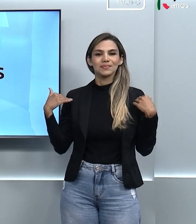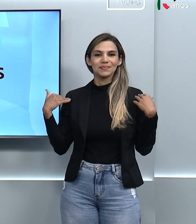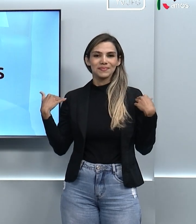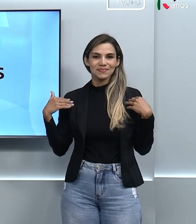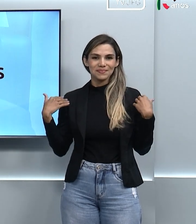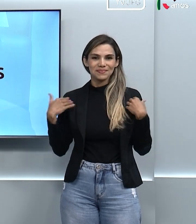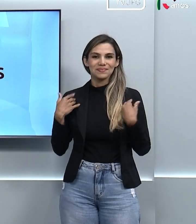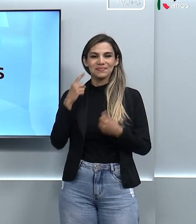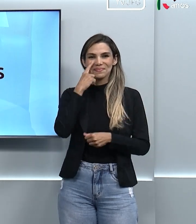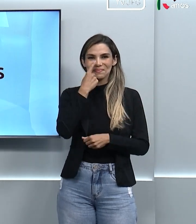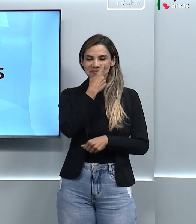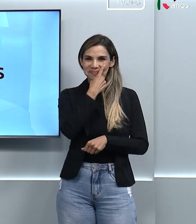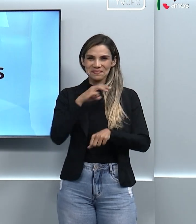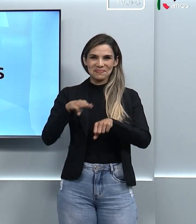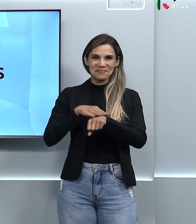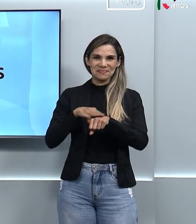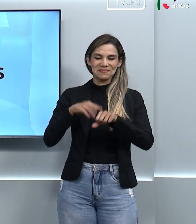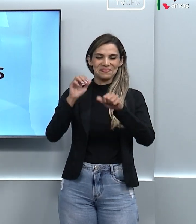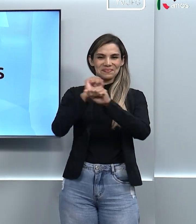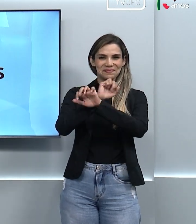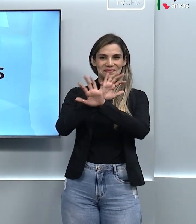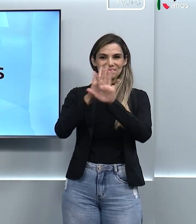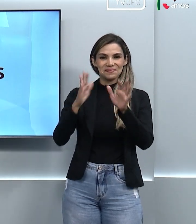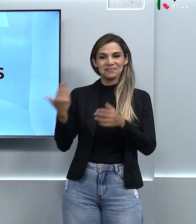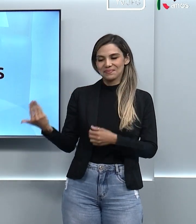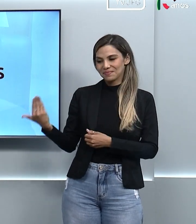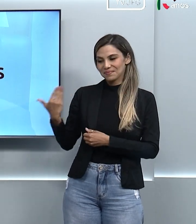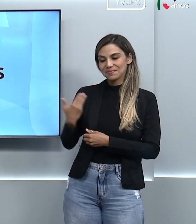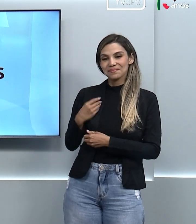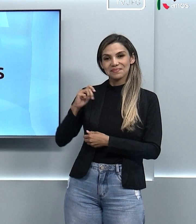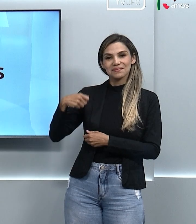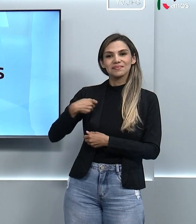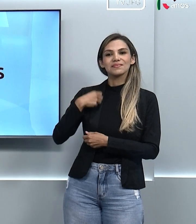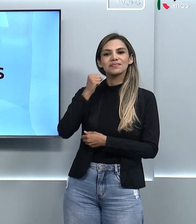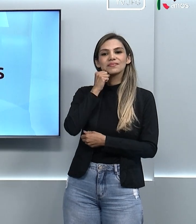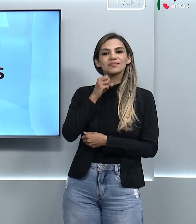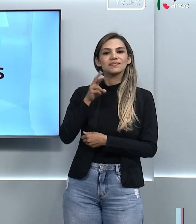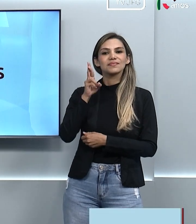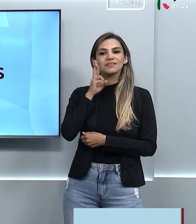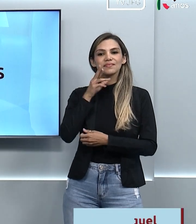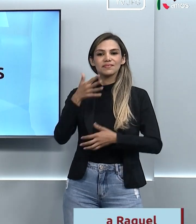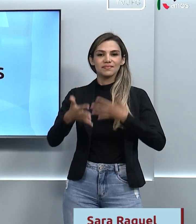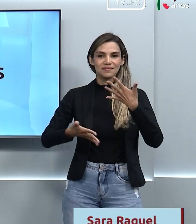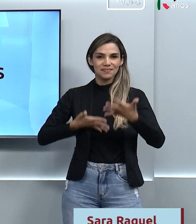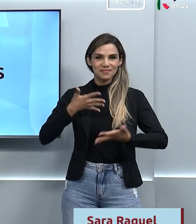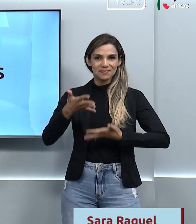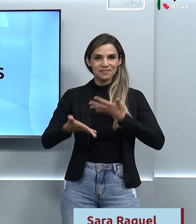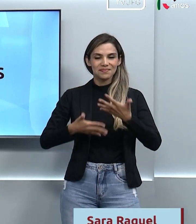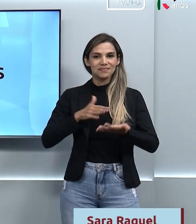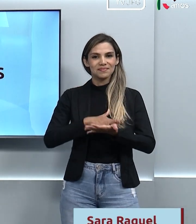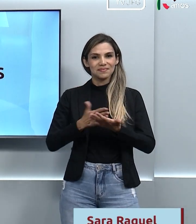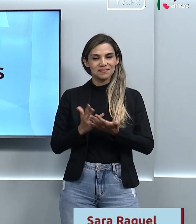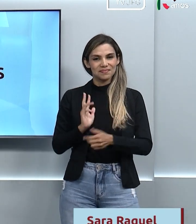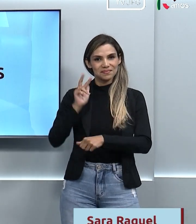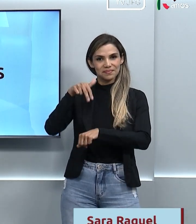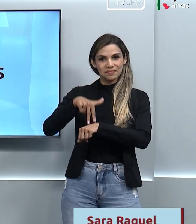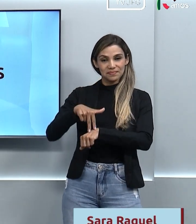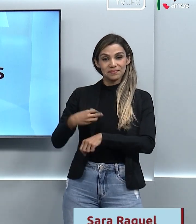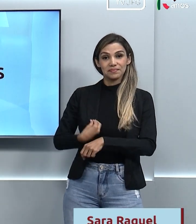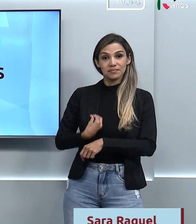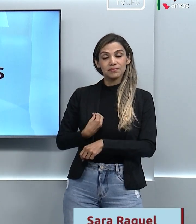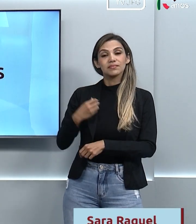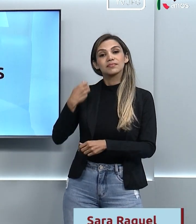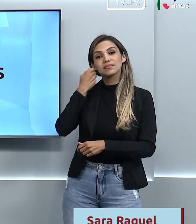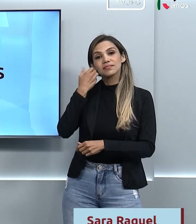ombros, olhos castanhos claros. E à minha esquerda eu tenho a Sara Raquel, que faz a interpretação para Libras no estúdio. Ela